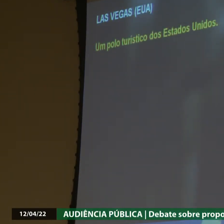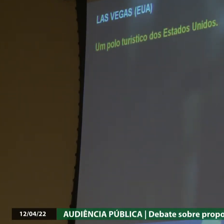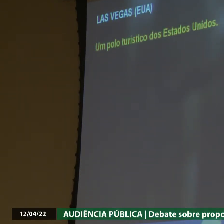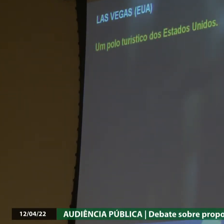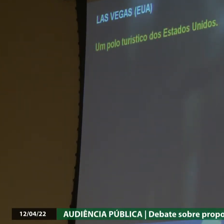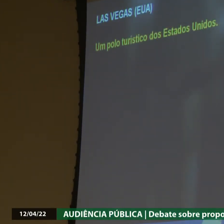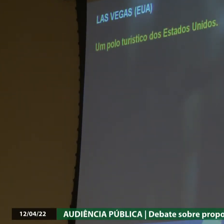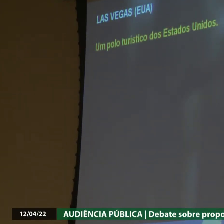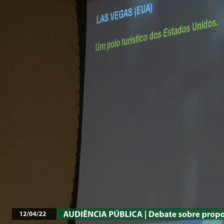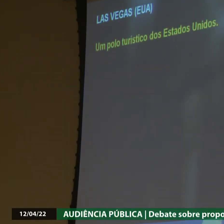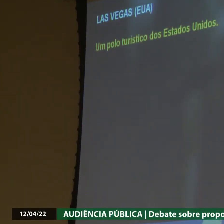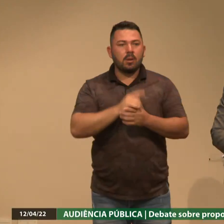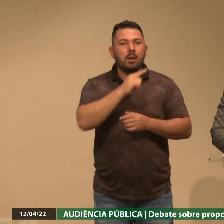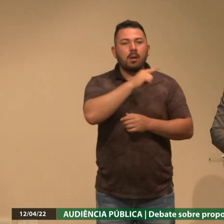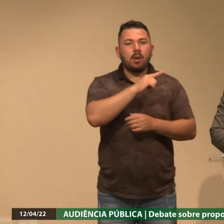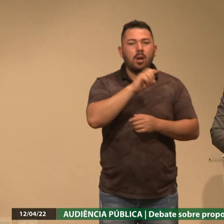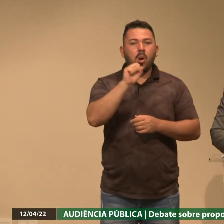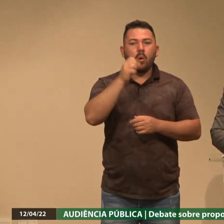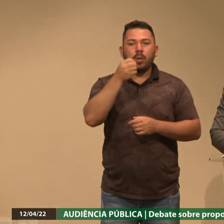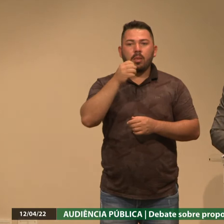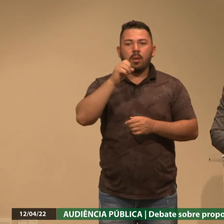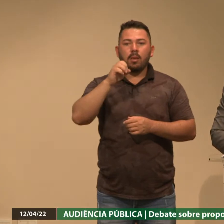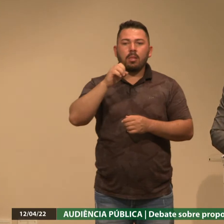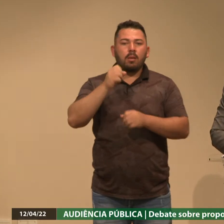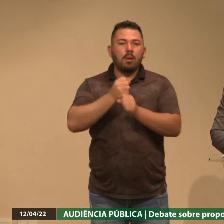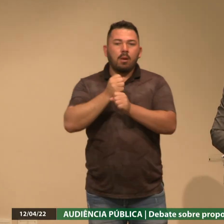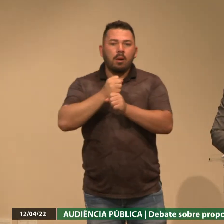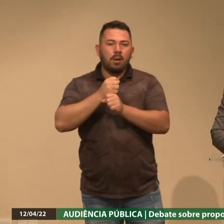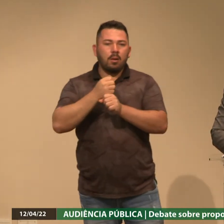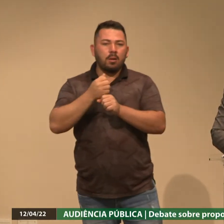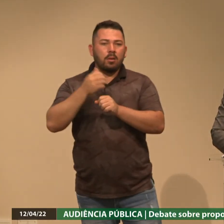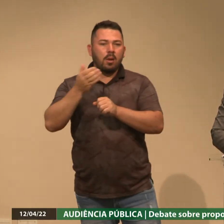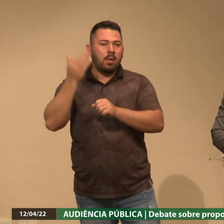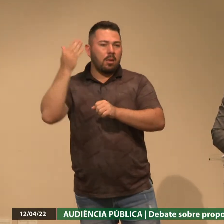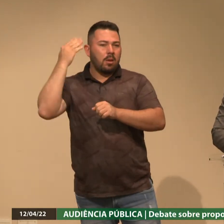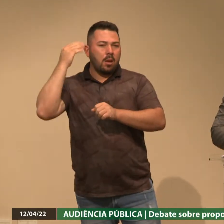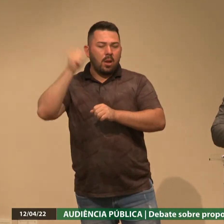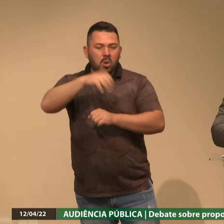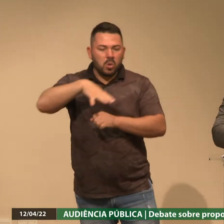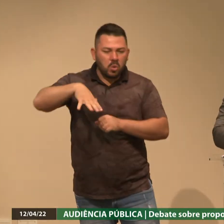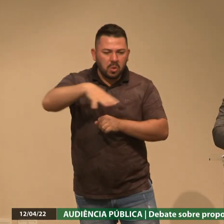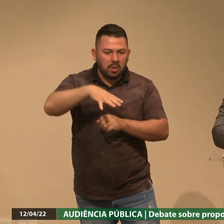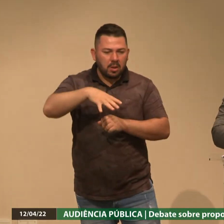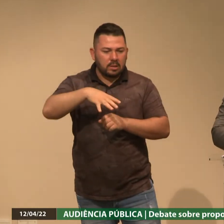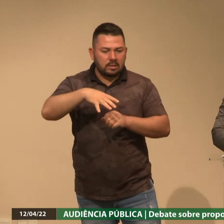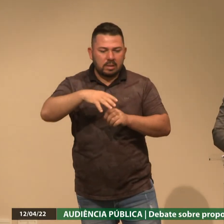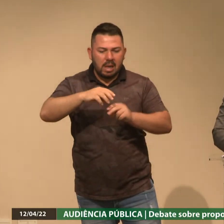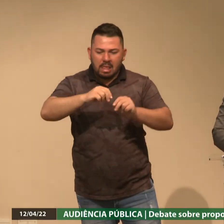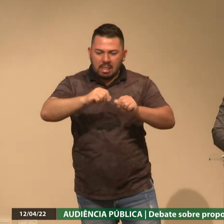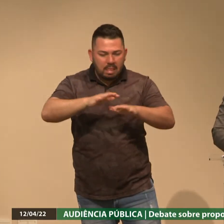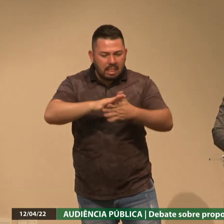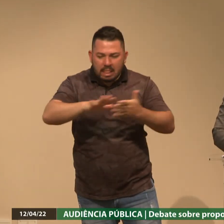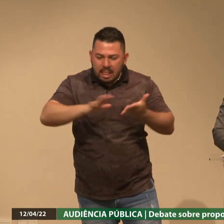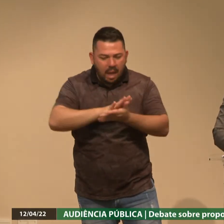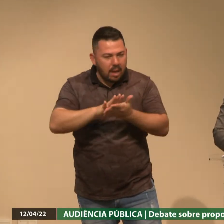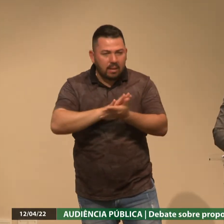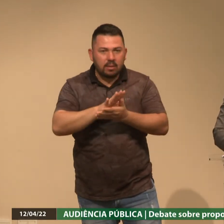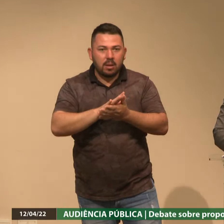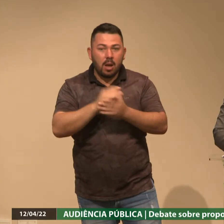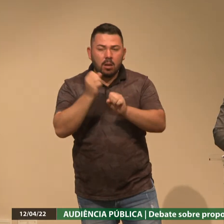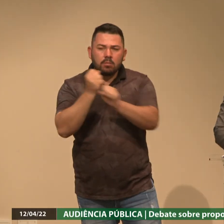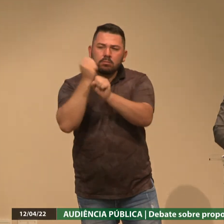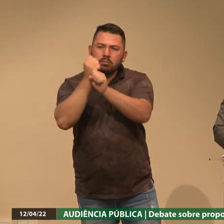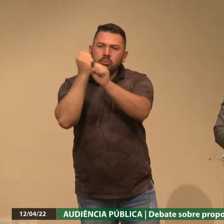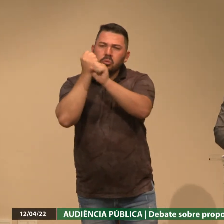e o estado de nevada 80 anos atrás no meio do deserto exatamente no meio do deserto se